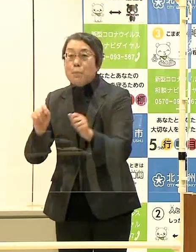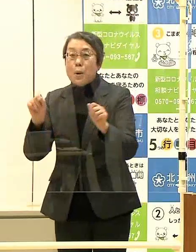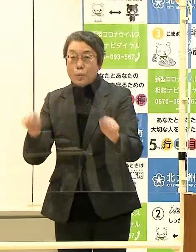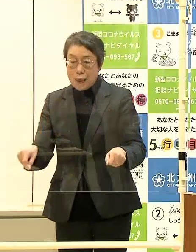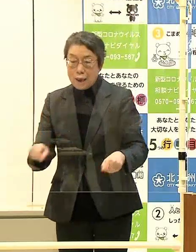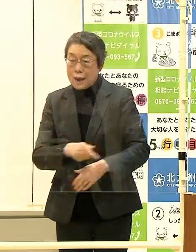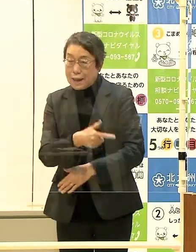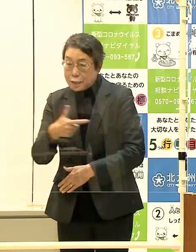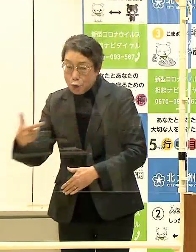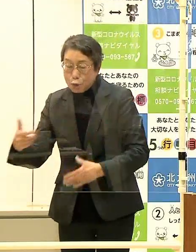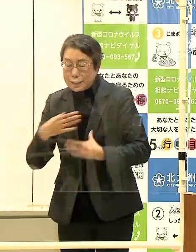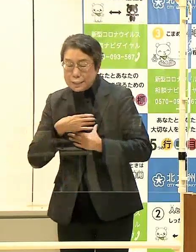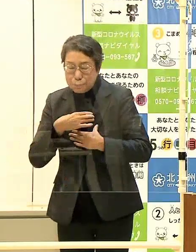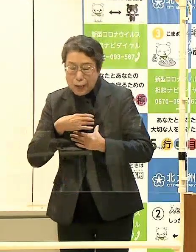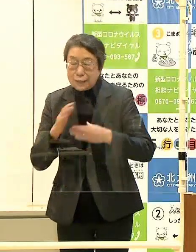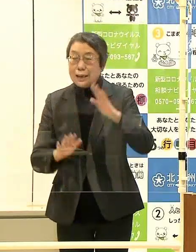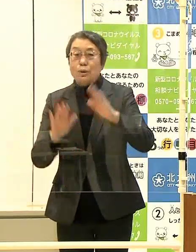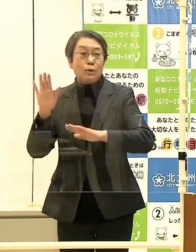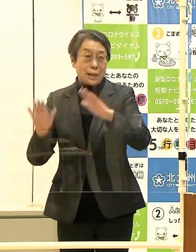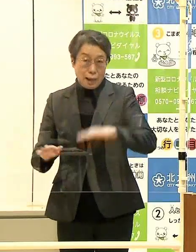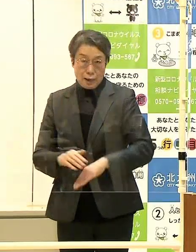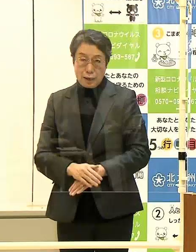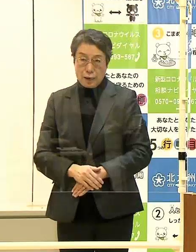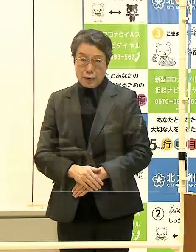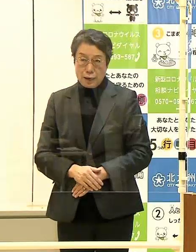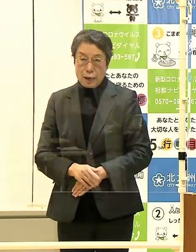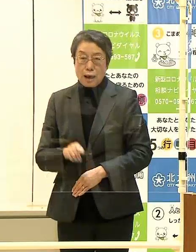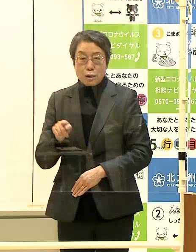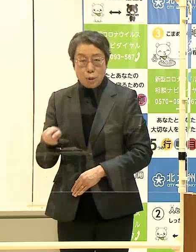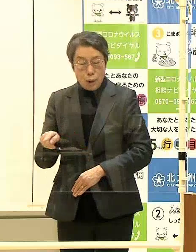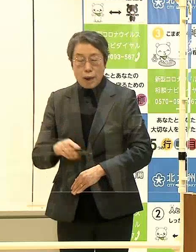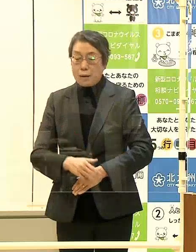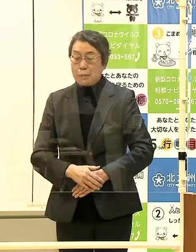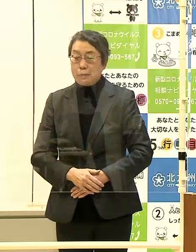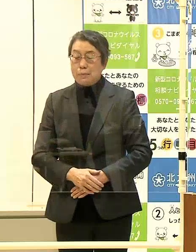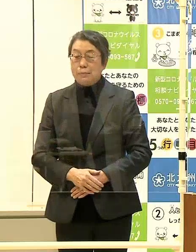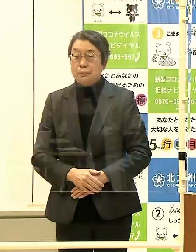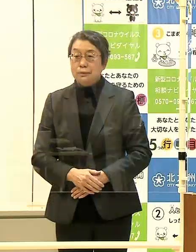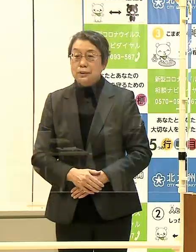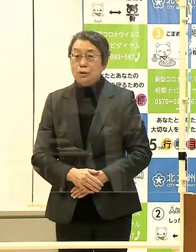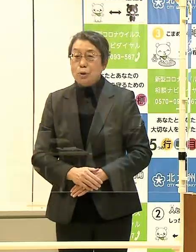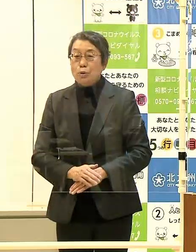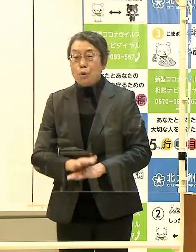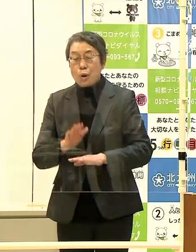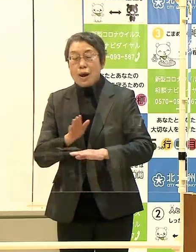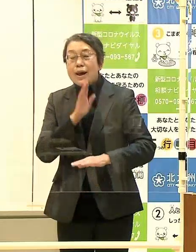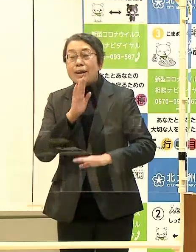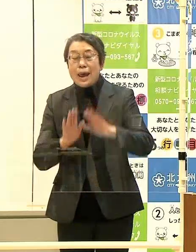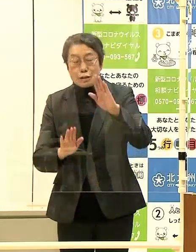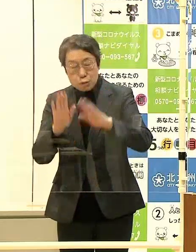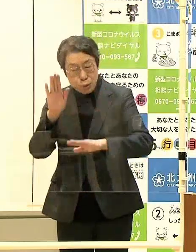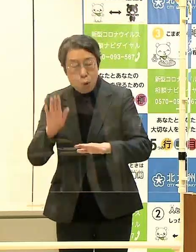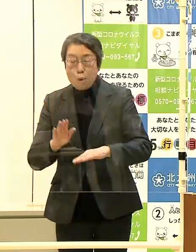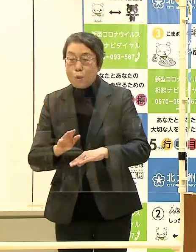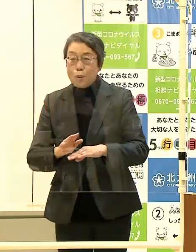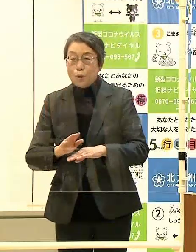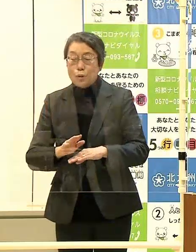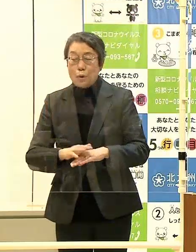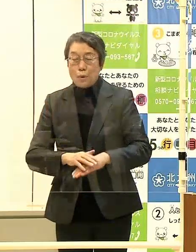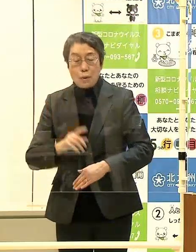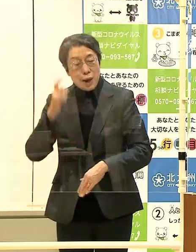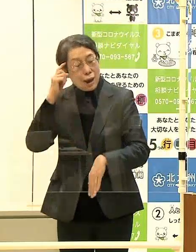切迫感が出ていて逼迫しているかどうかの現状認識について意見のカバーあるにしてを